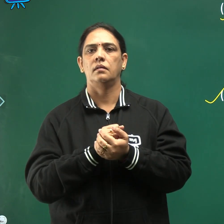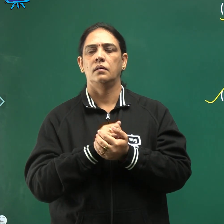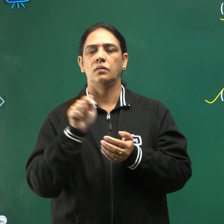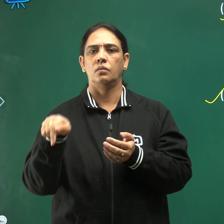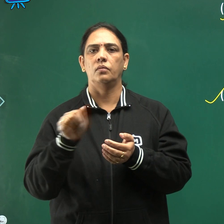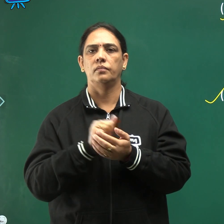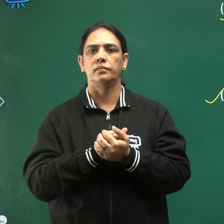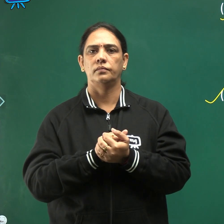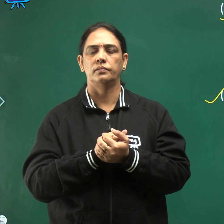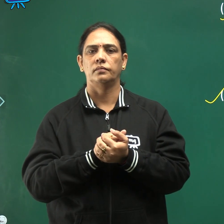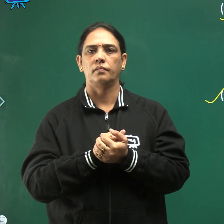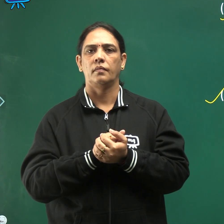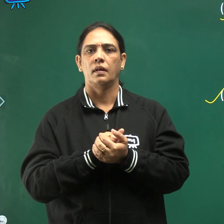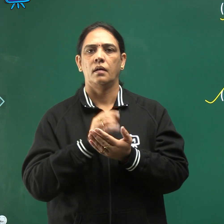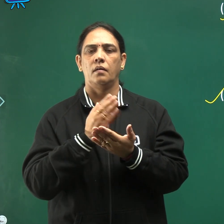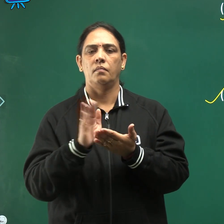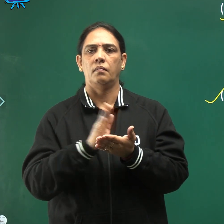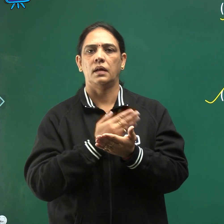तो माध्यक